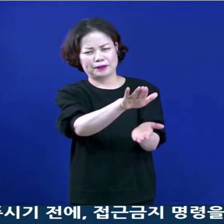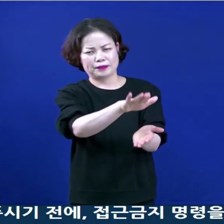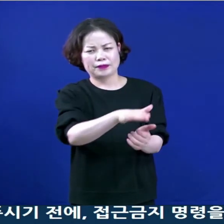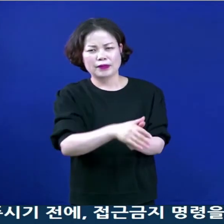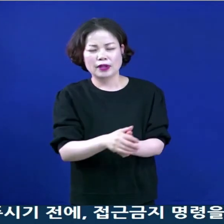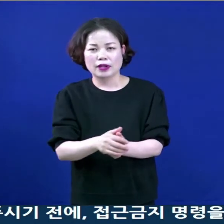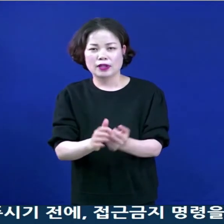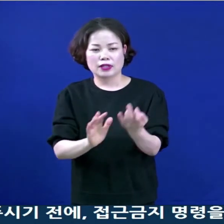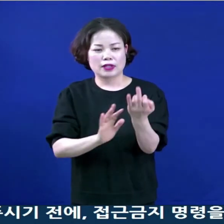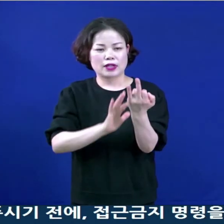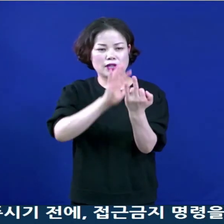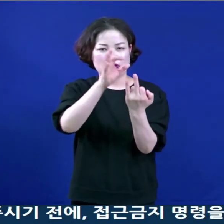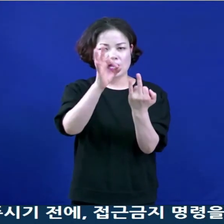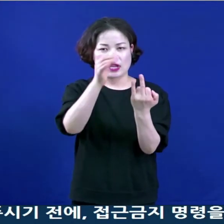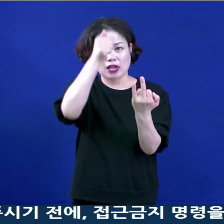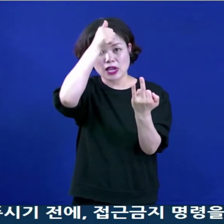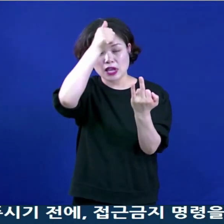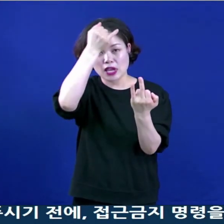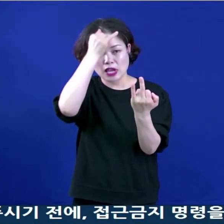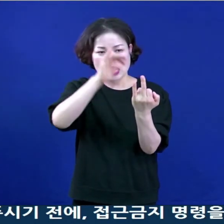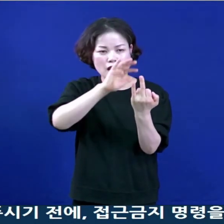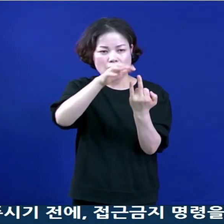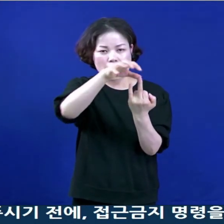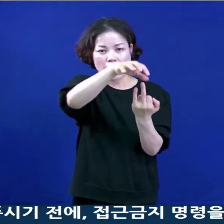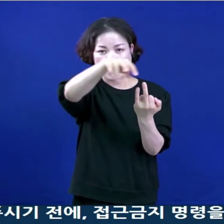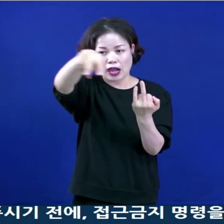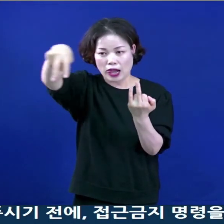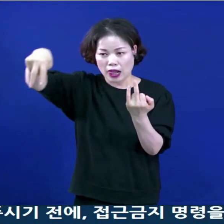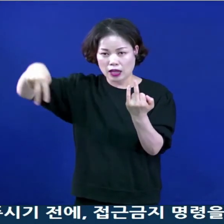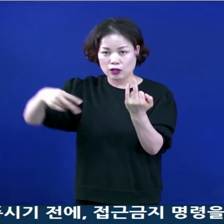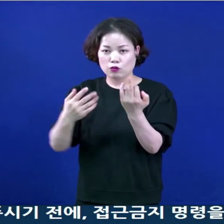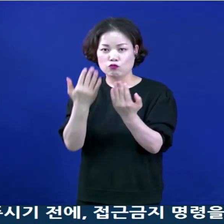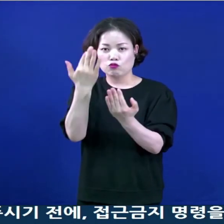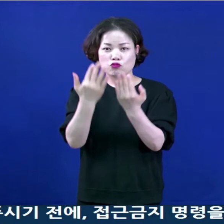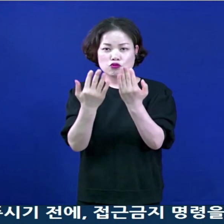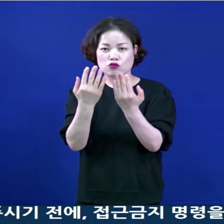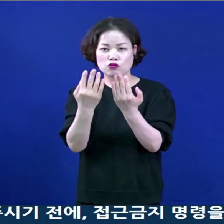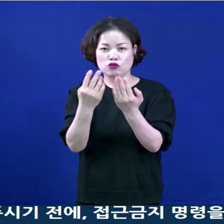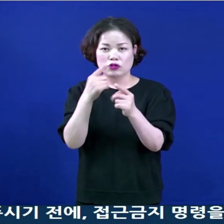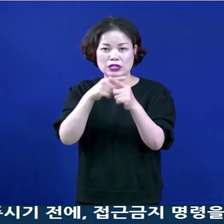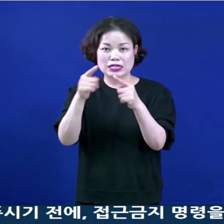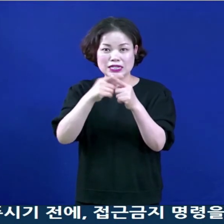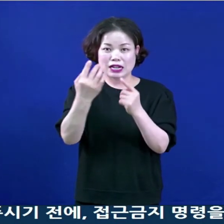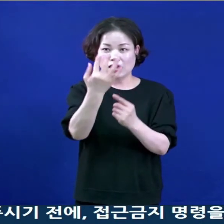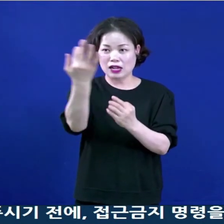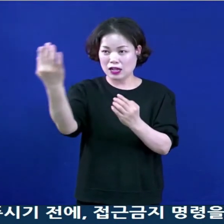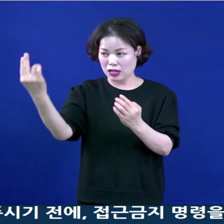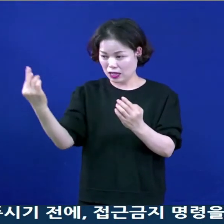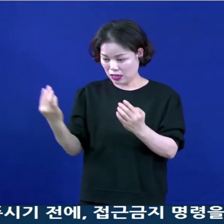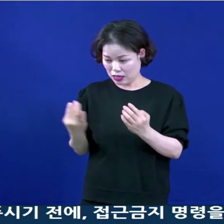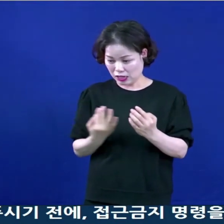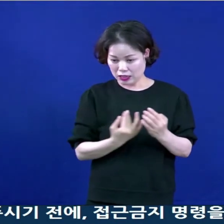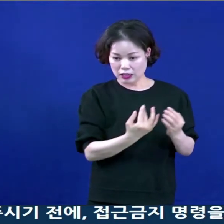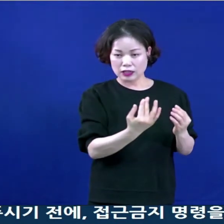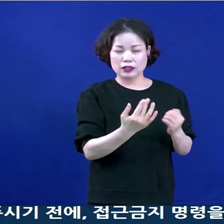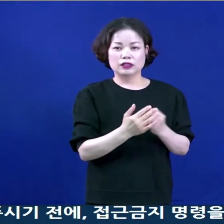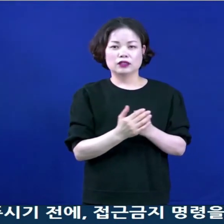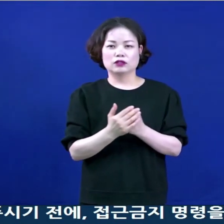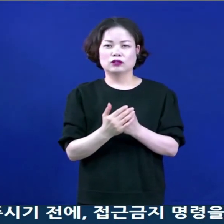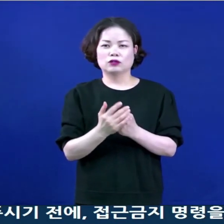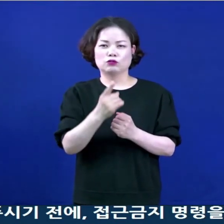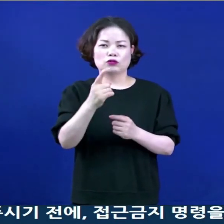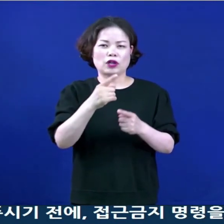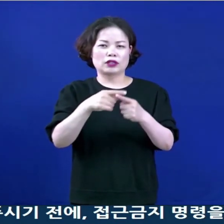쫓아내시고 에덴 동산 동쪽의 그룹들과 두루 도는 불칼을 세워, 옛날에 화염검이라고 그랬죠.